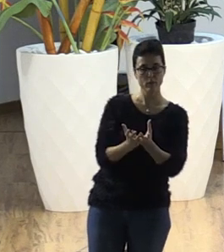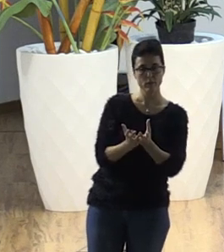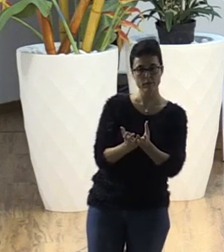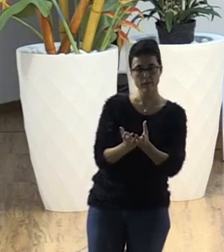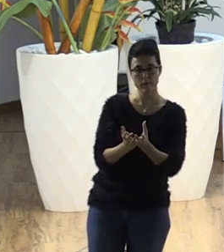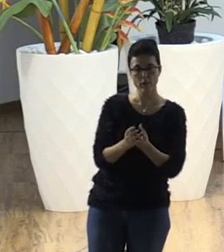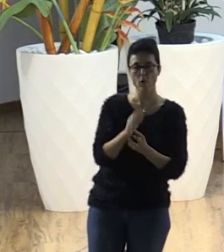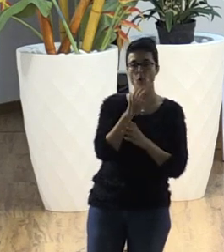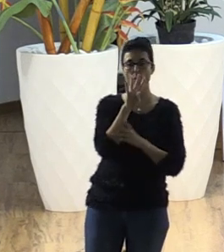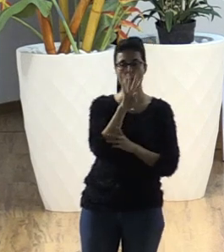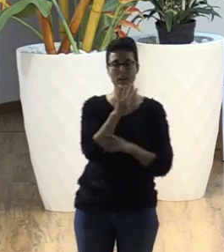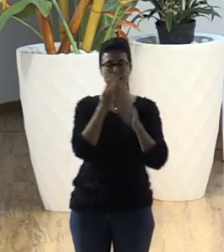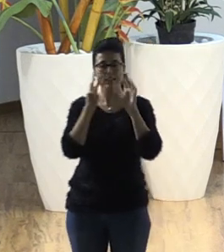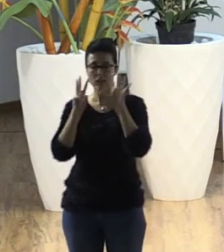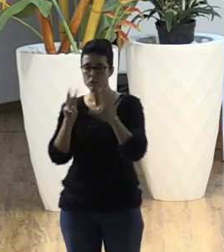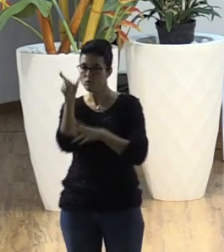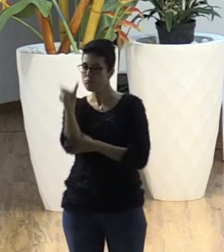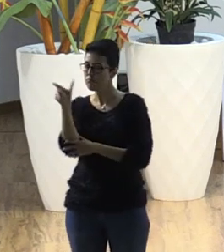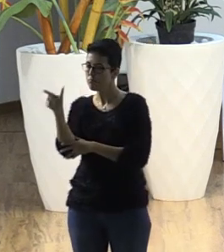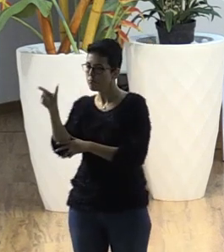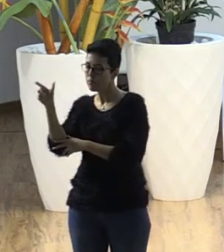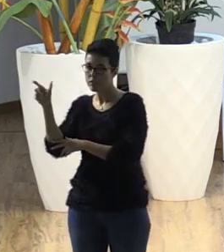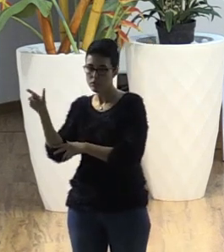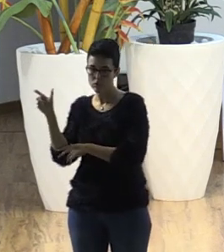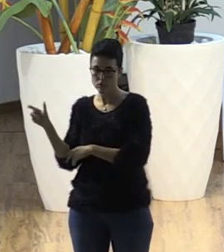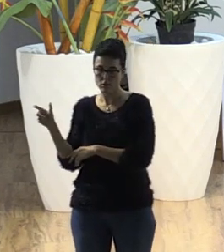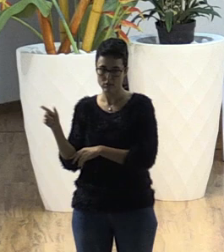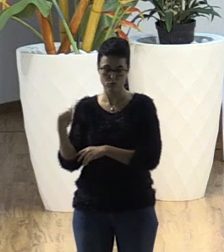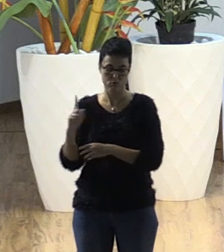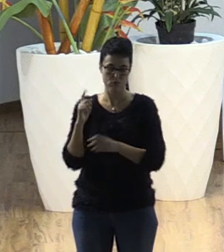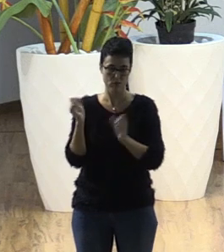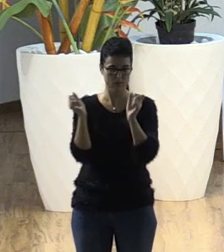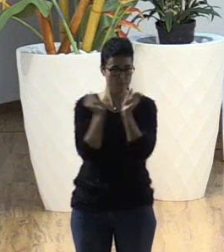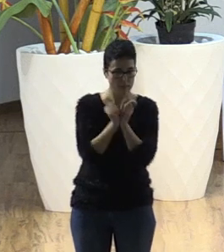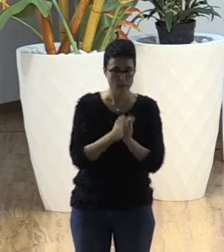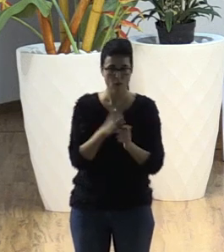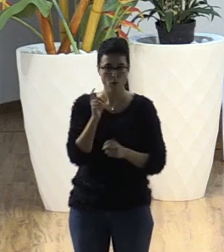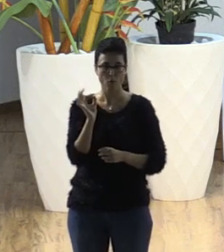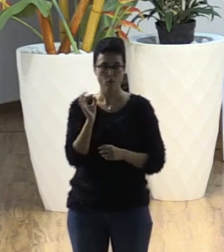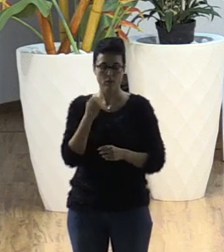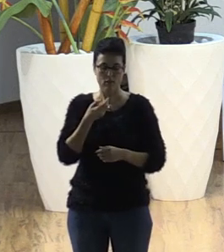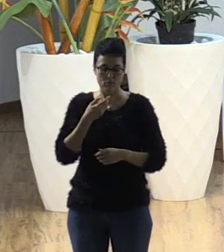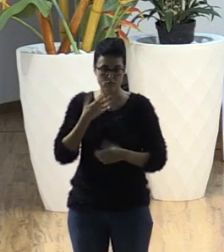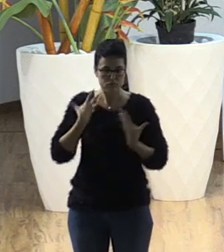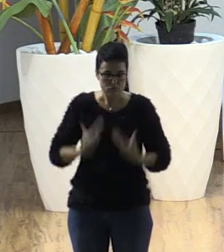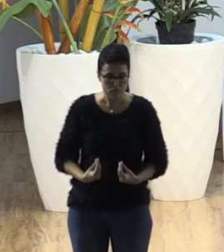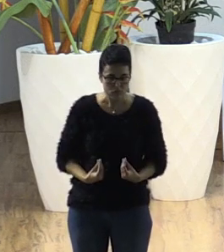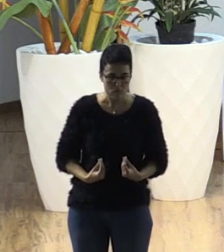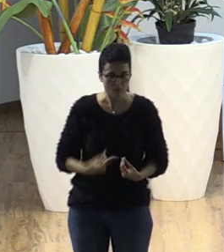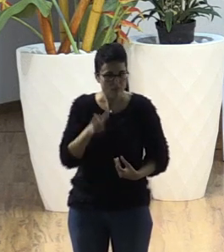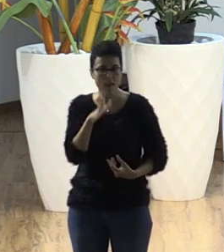en el mundo habían 48 personas que tenían o causas judiciales o en prisión, que eran